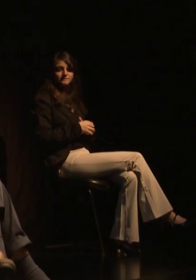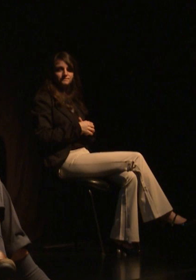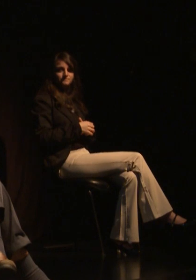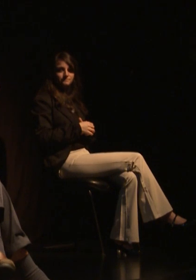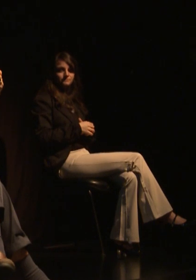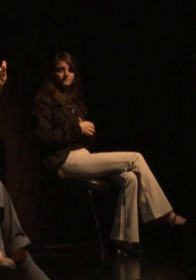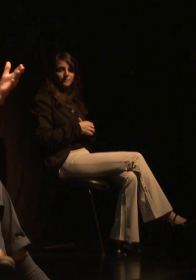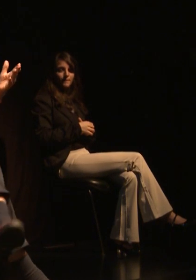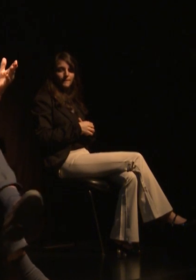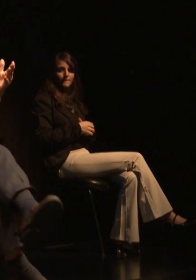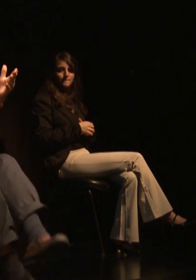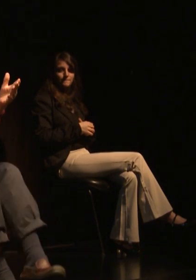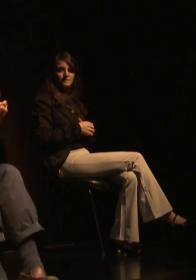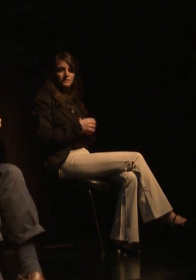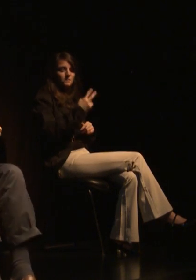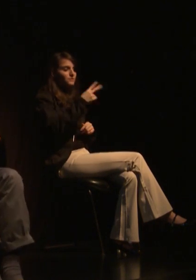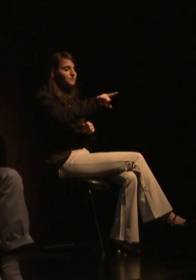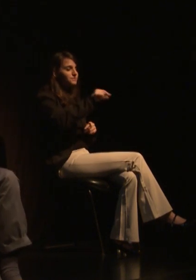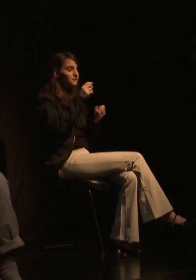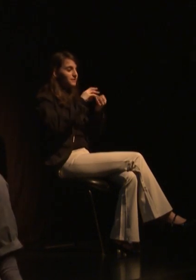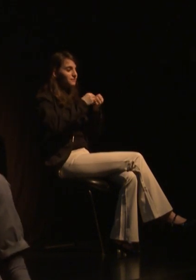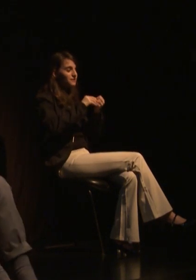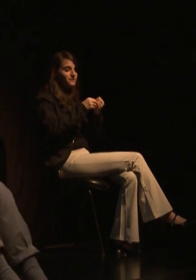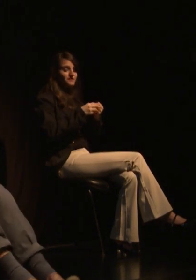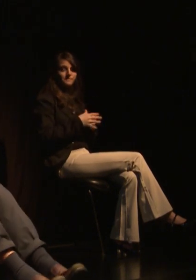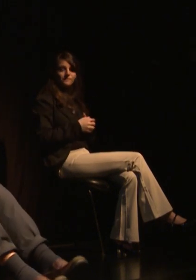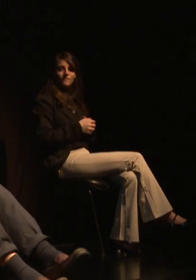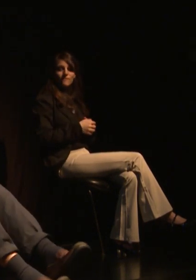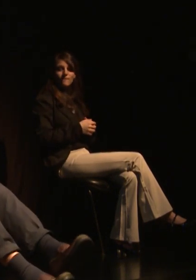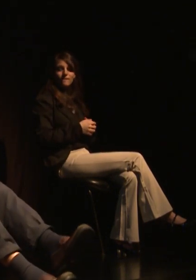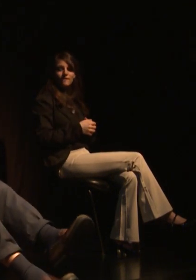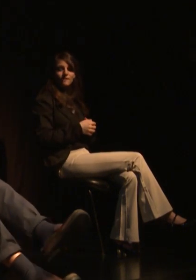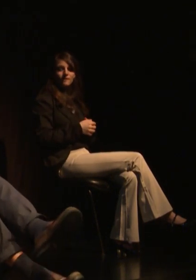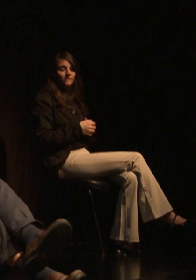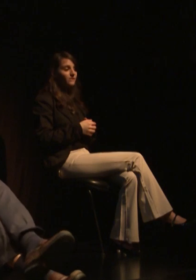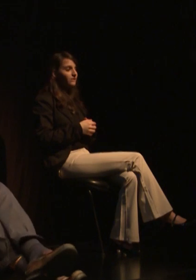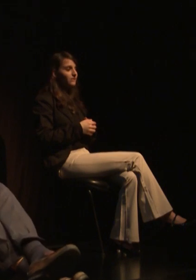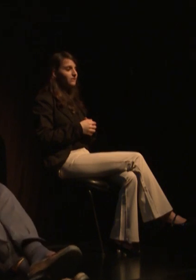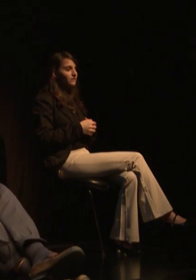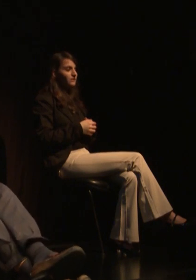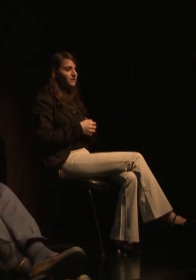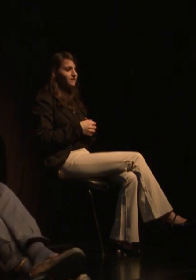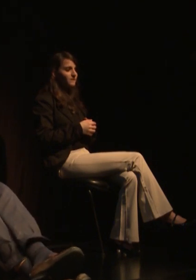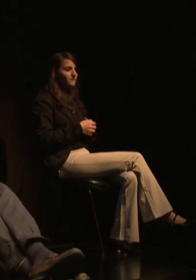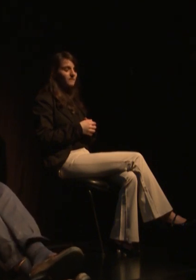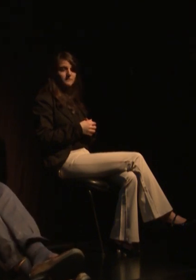cena lindíssima. Os dois escolhendo feijão. Como é que é o ator mesmo? O Jean Francesco